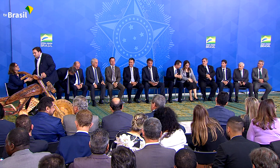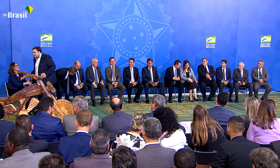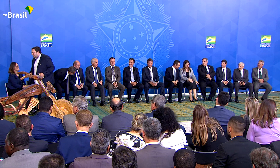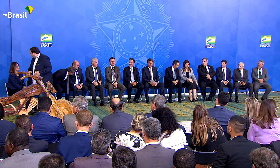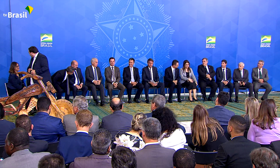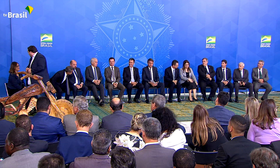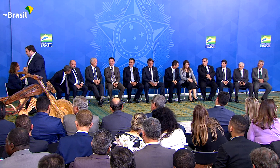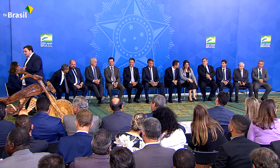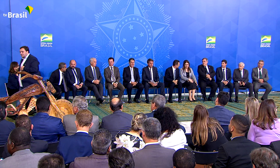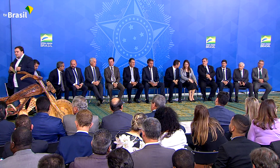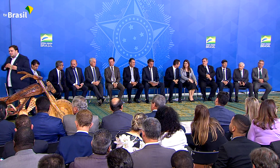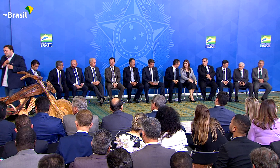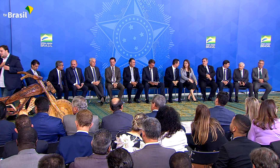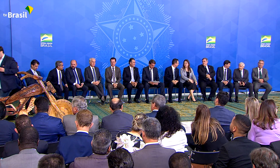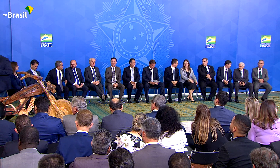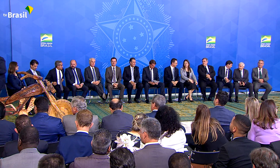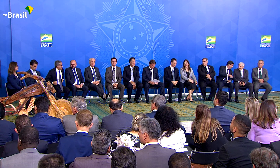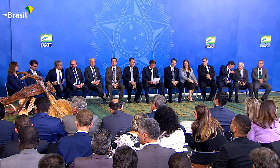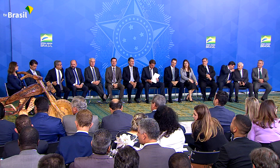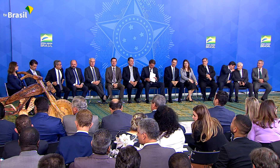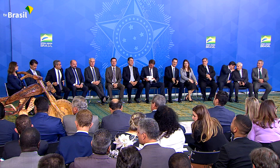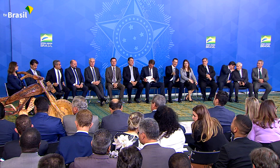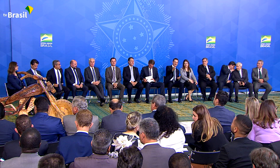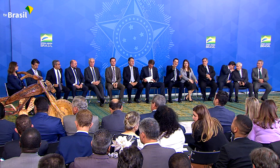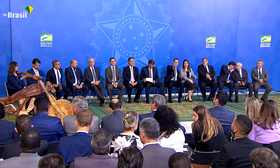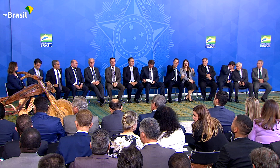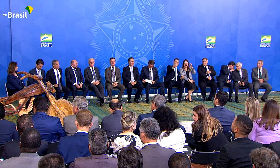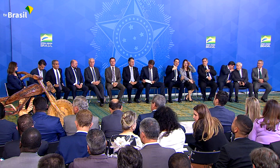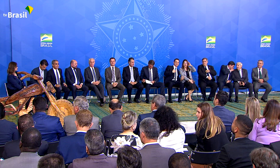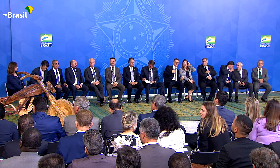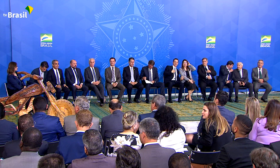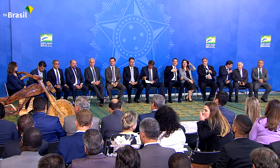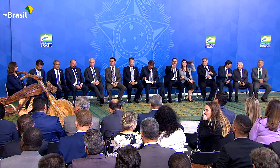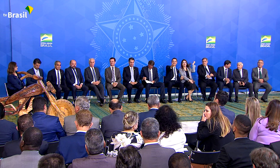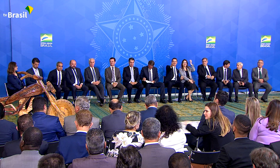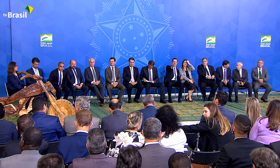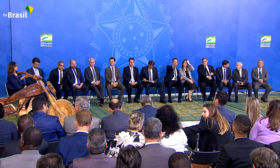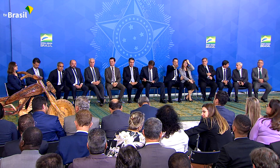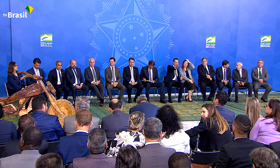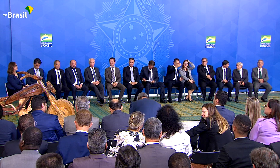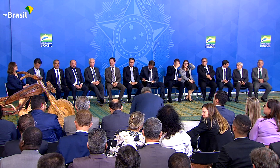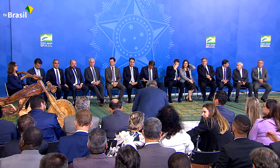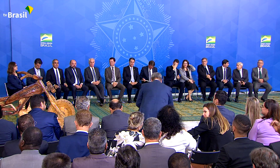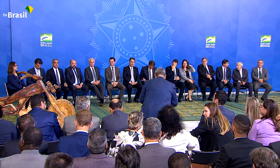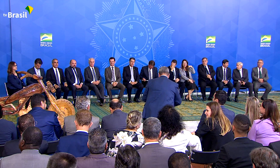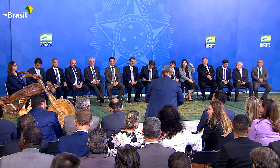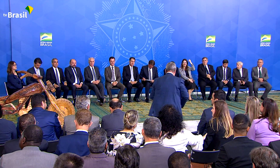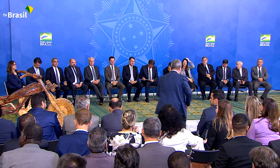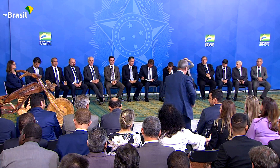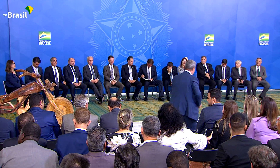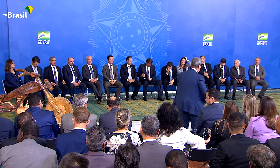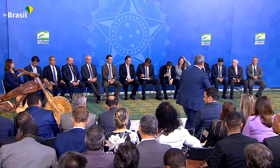e convidamos a fazer o uso da palavra o deputado Coronel Tadeu i